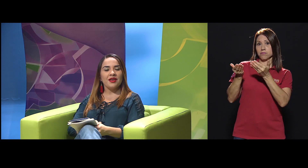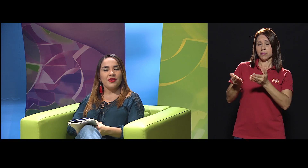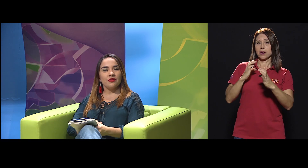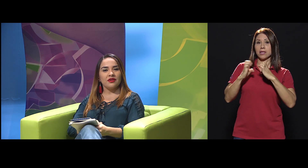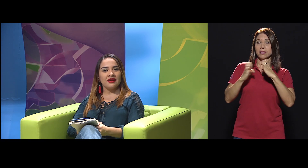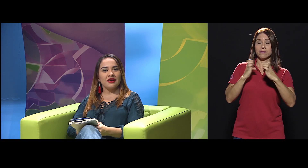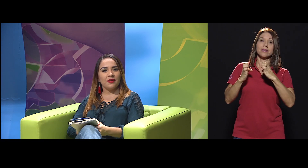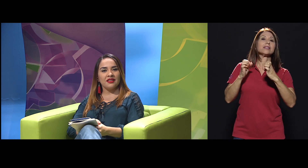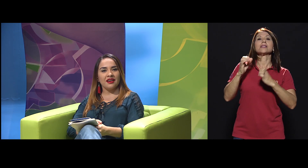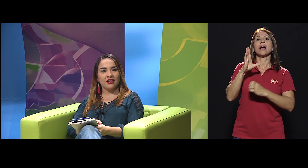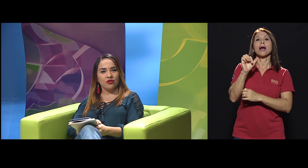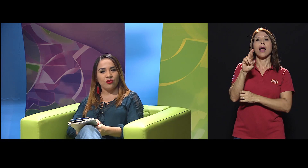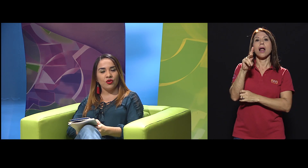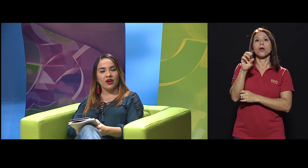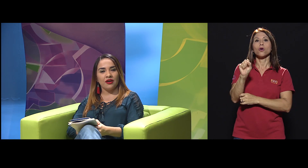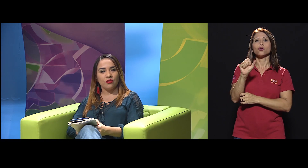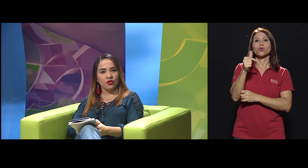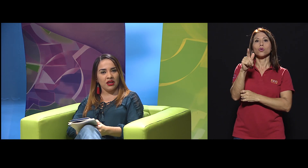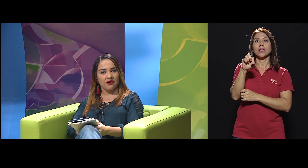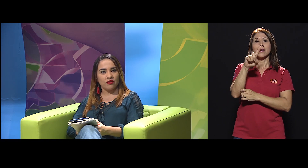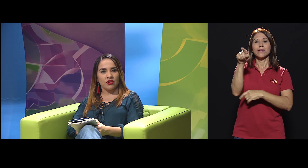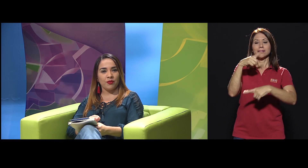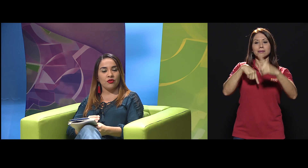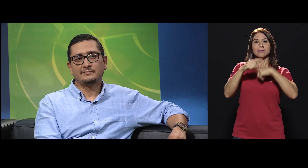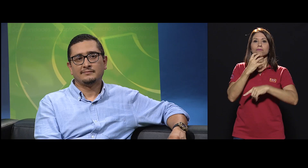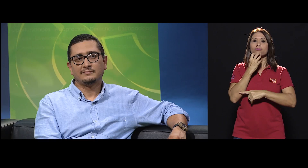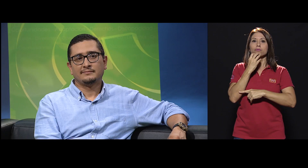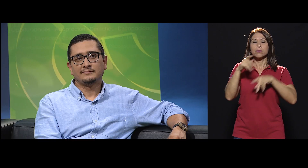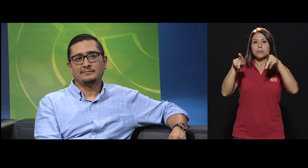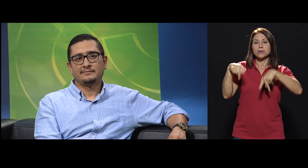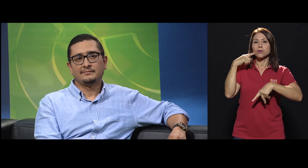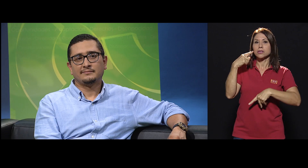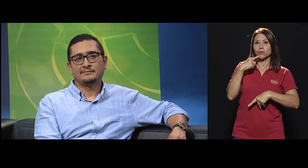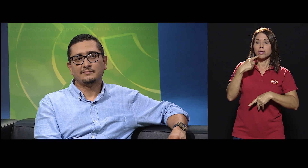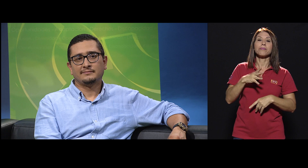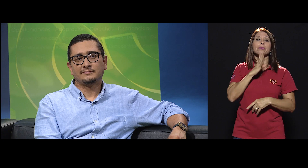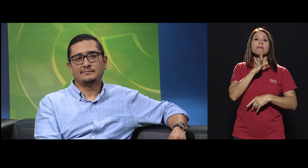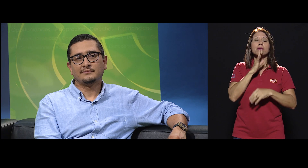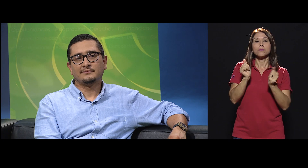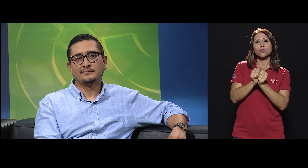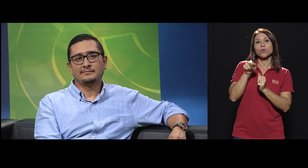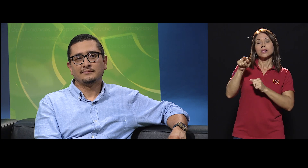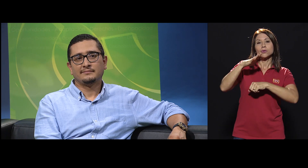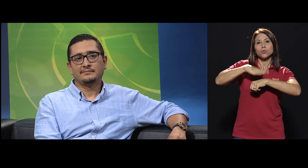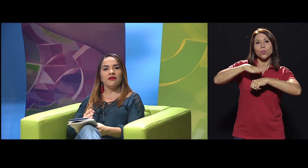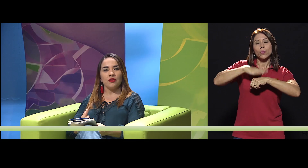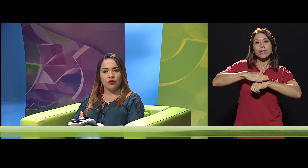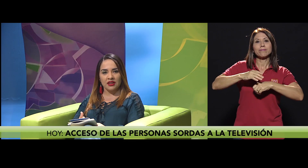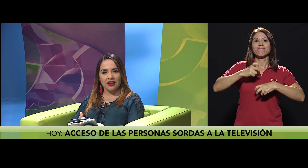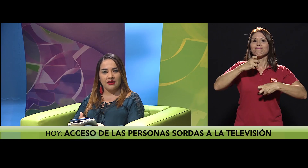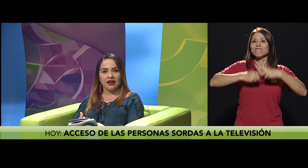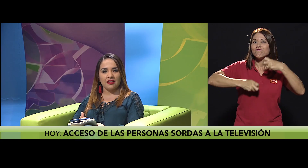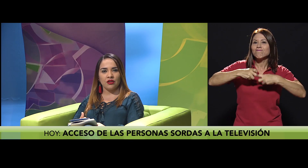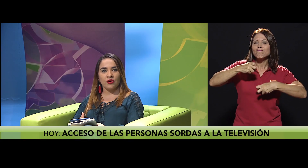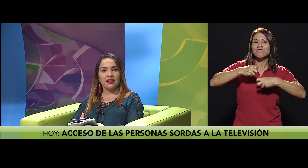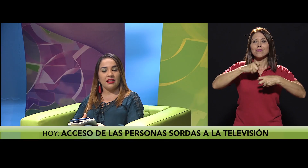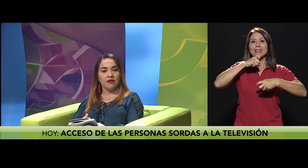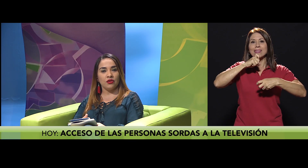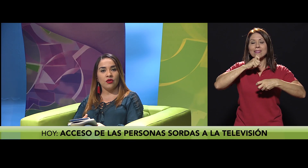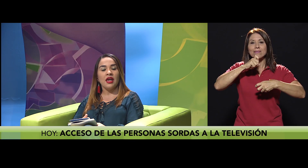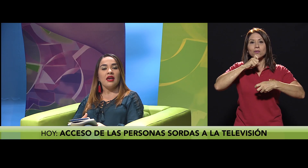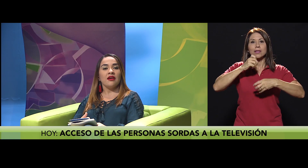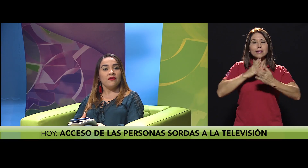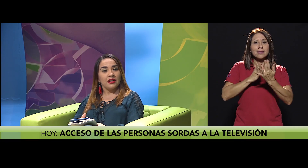Hoy nos acompaña para nuestra entrevista en estudio Carlos Gutiérrez, una persona sorda. Estaremos conversando con él sobre las dificultades de acceso a